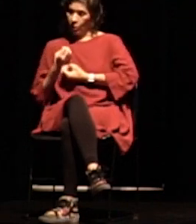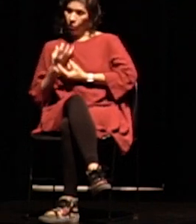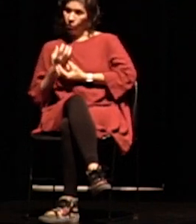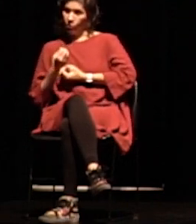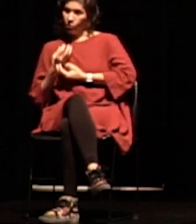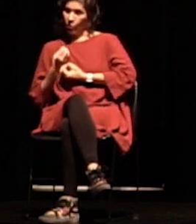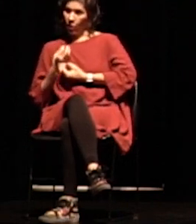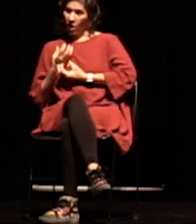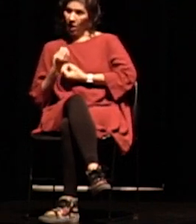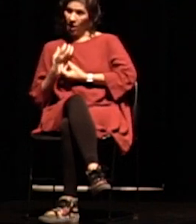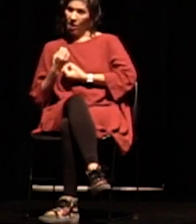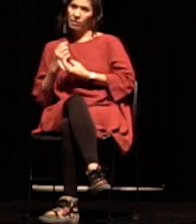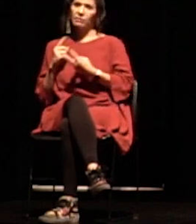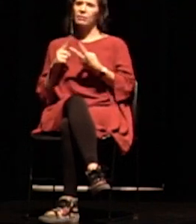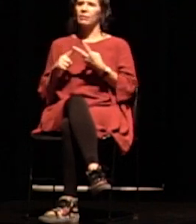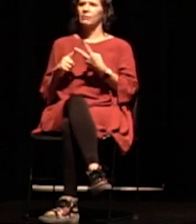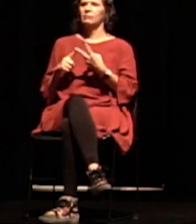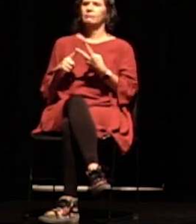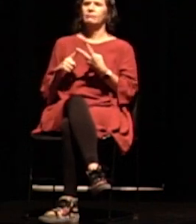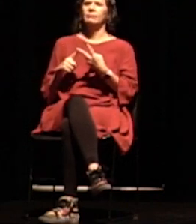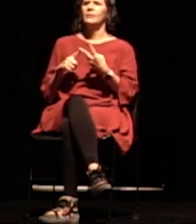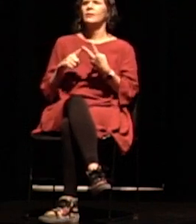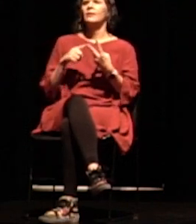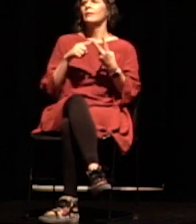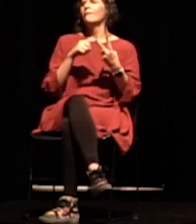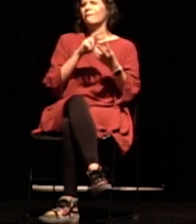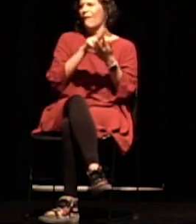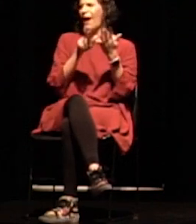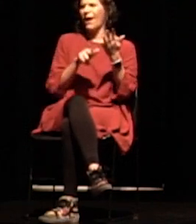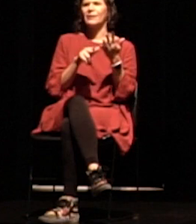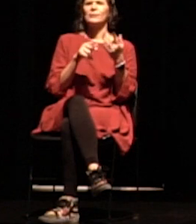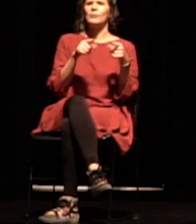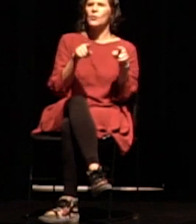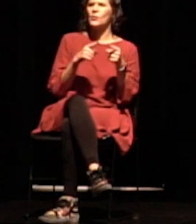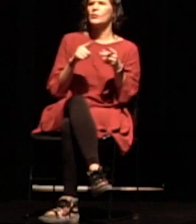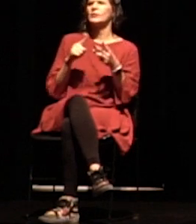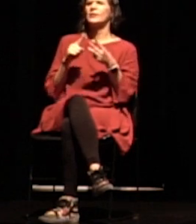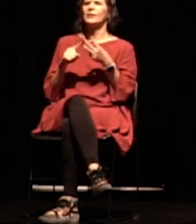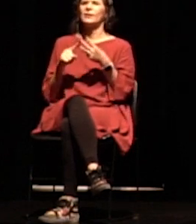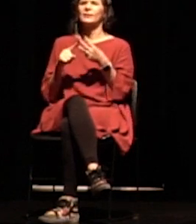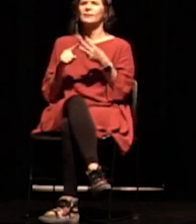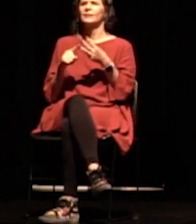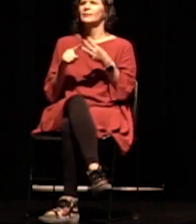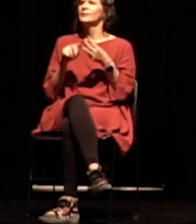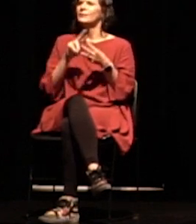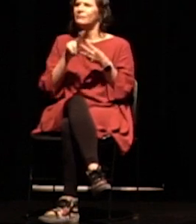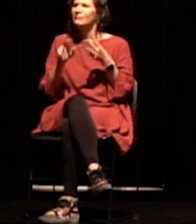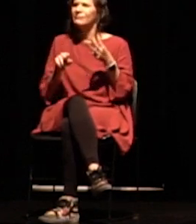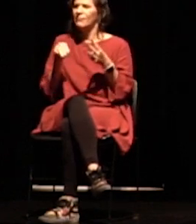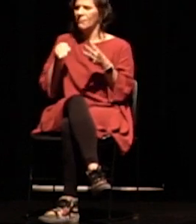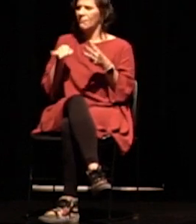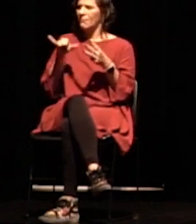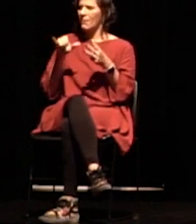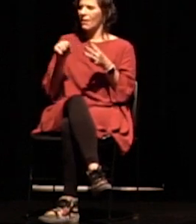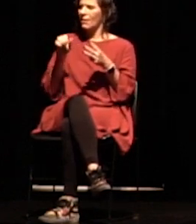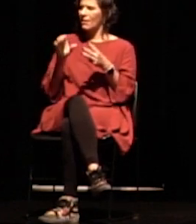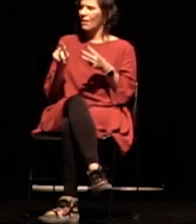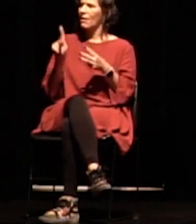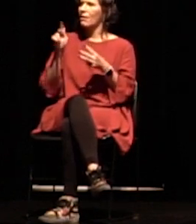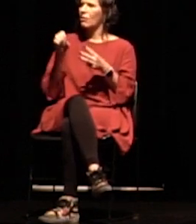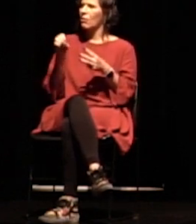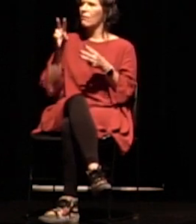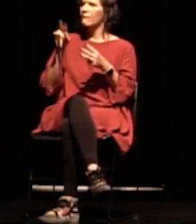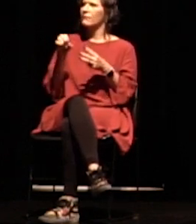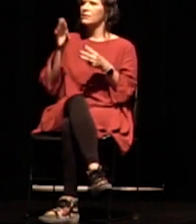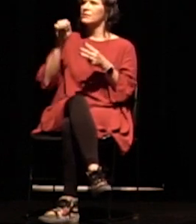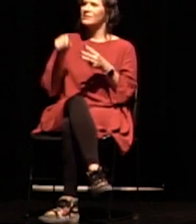Helena Guro, Matiushi na música, né? Mayakovsky, entendeu? E junto aí, sim, com o Tatlin, com